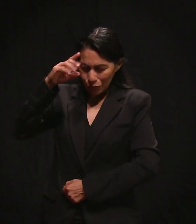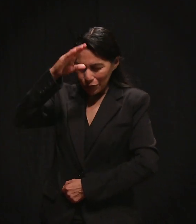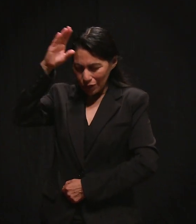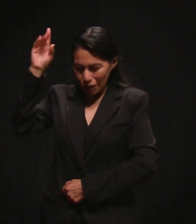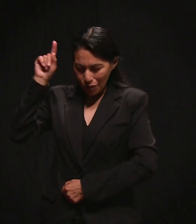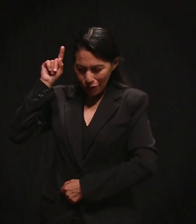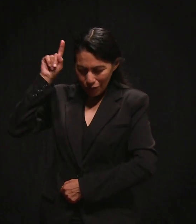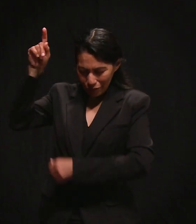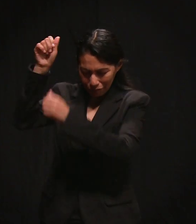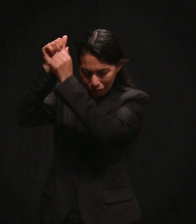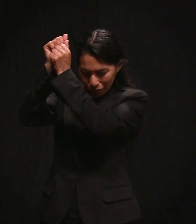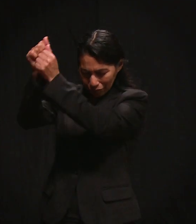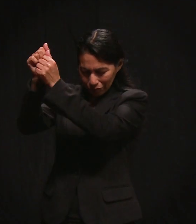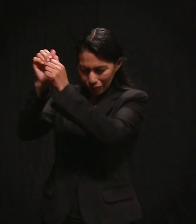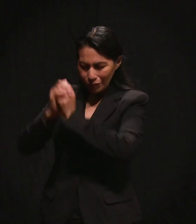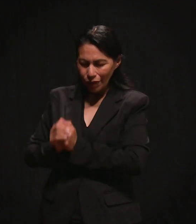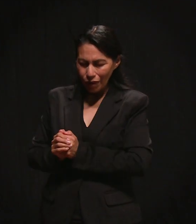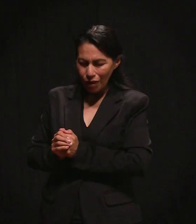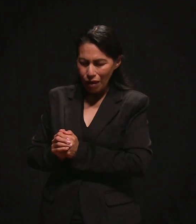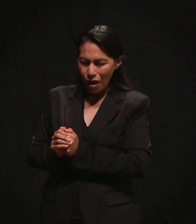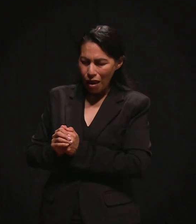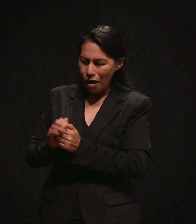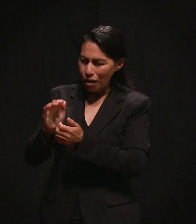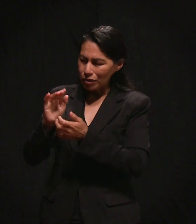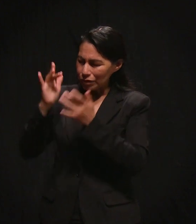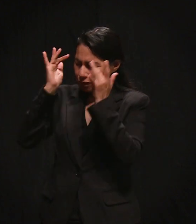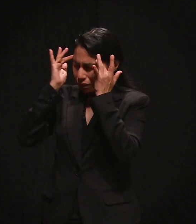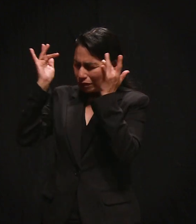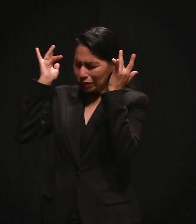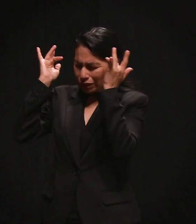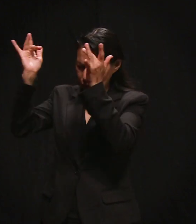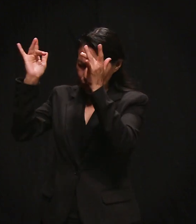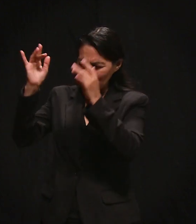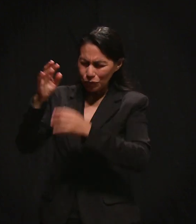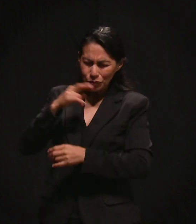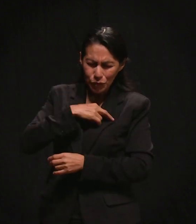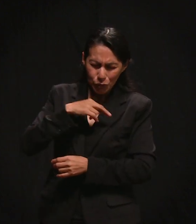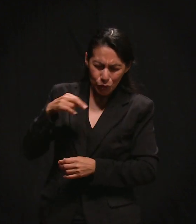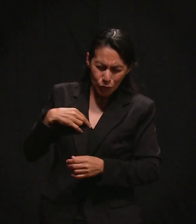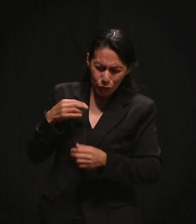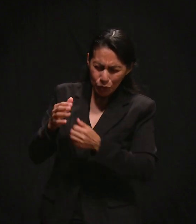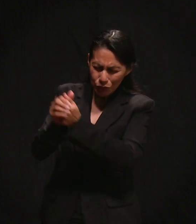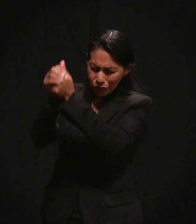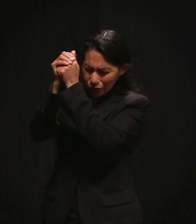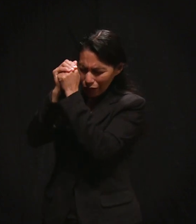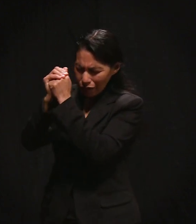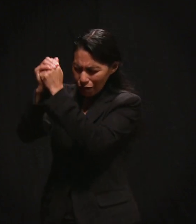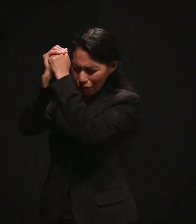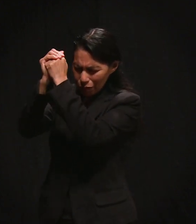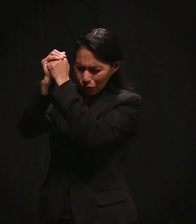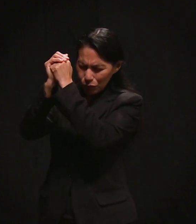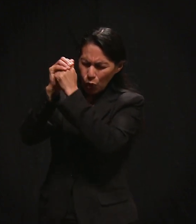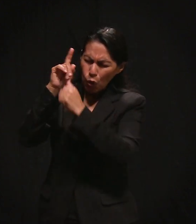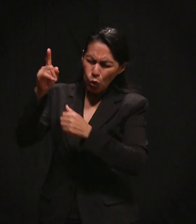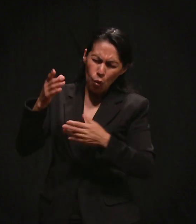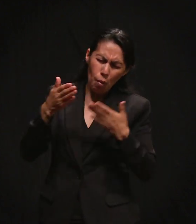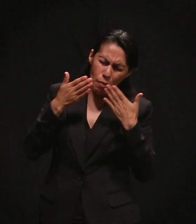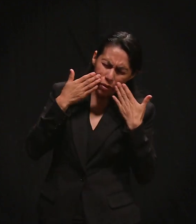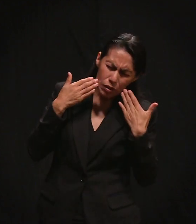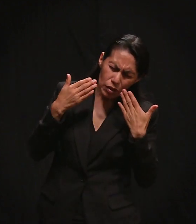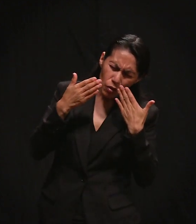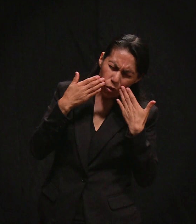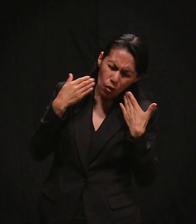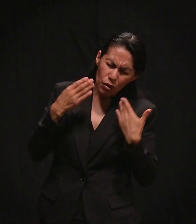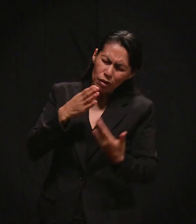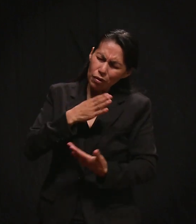bueno, bondadoso, lleno de misericordia y bondad hacia nosotros. Gracias porque nos has dejado este